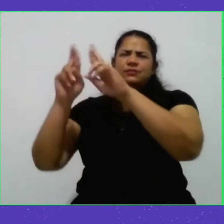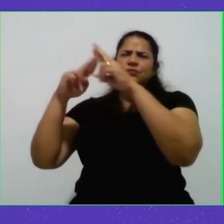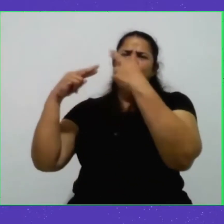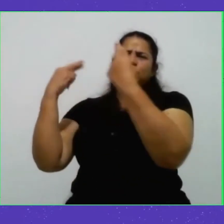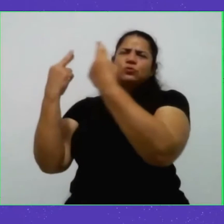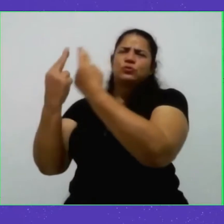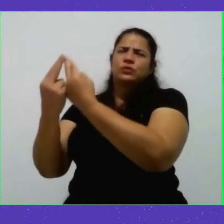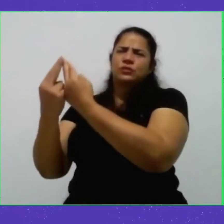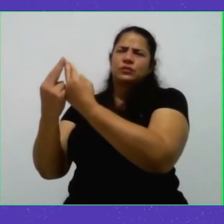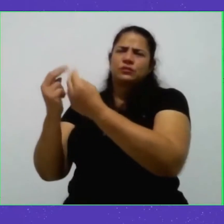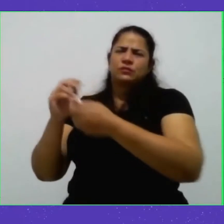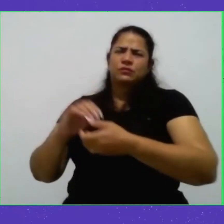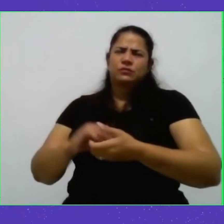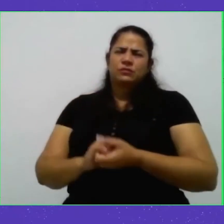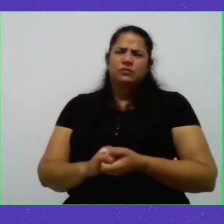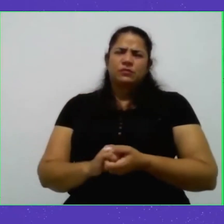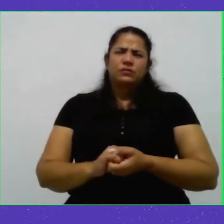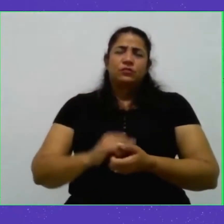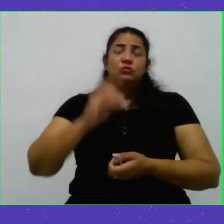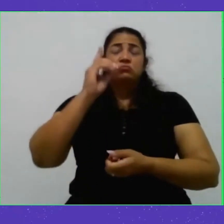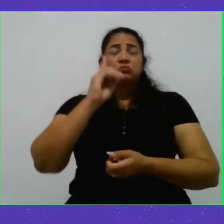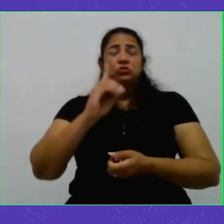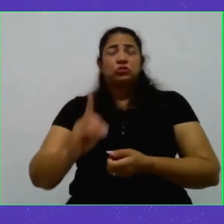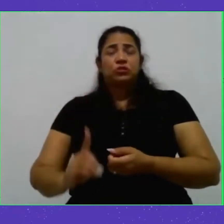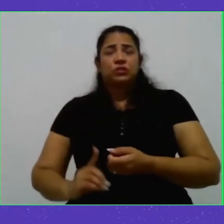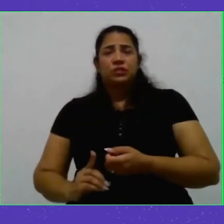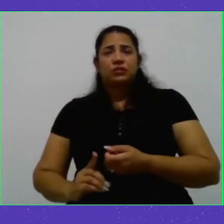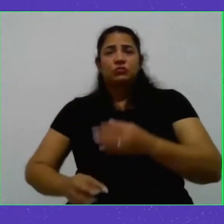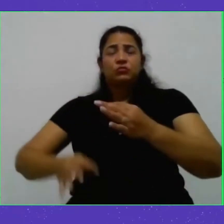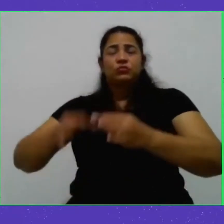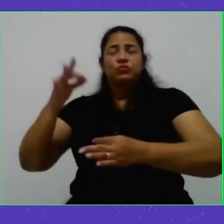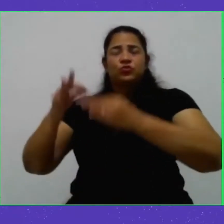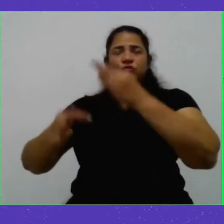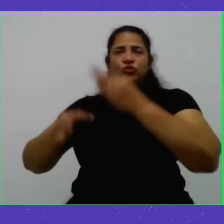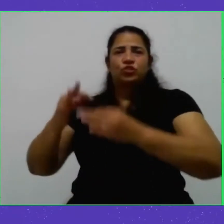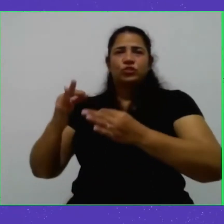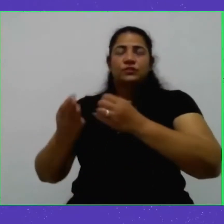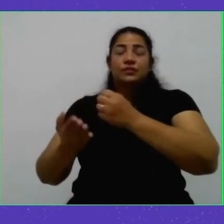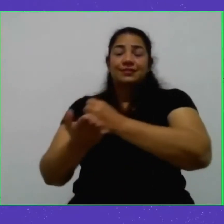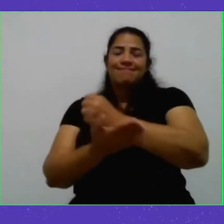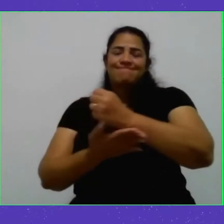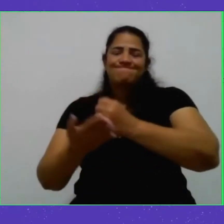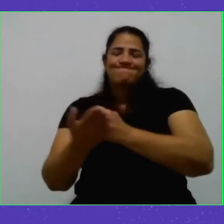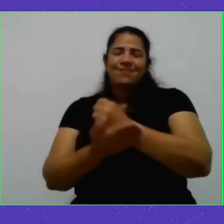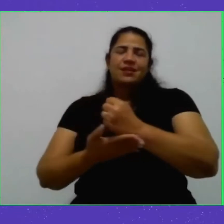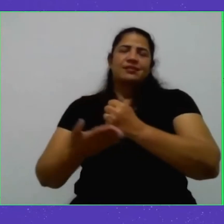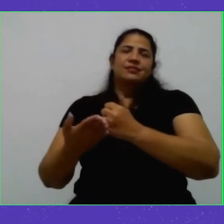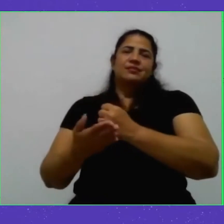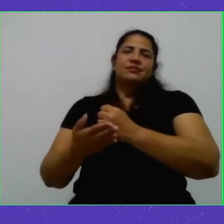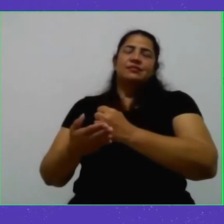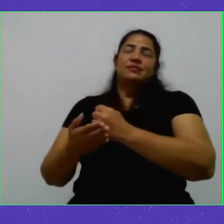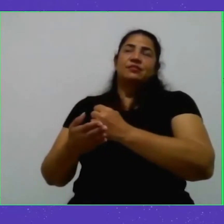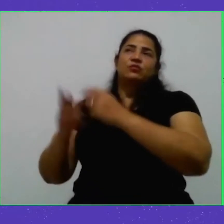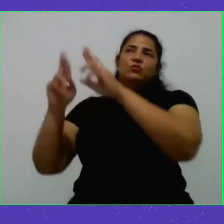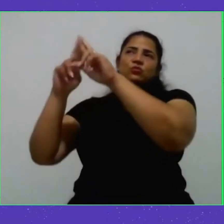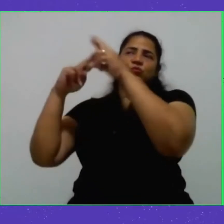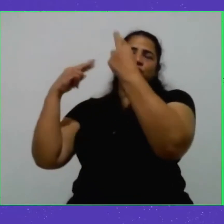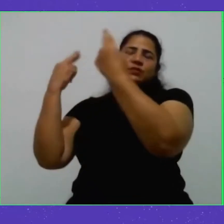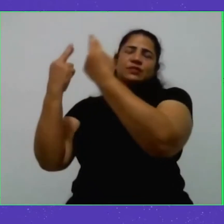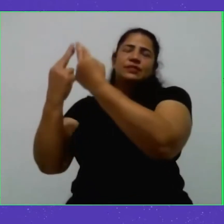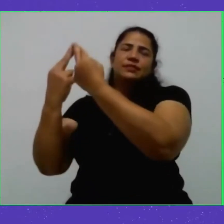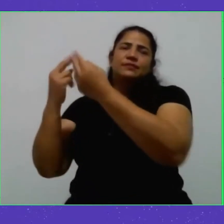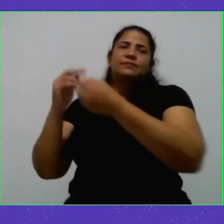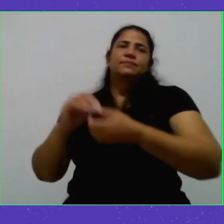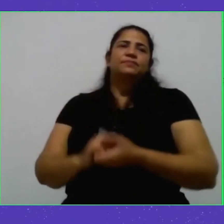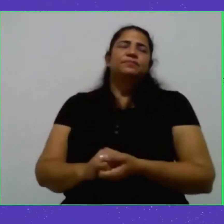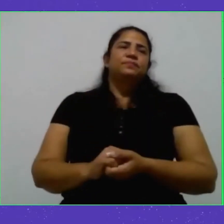podem usar meios escusos, inadequados e tortuosos. Devem ser corretos no relacionamento com Deus e